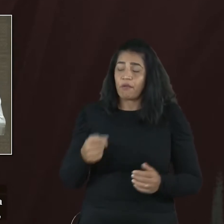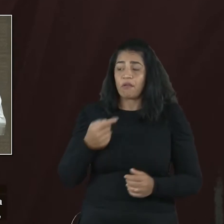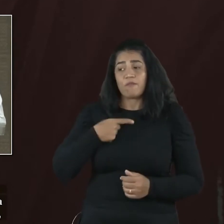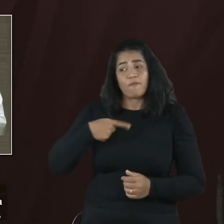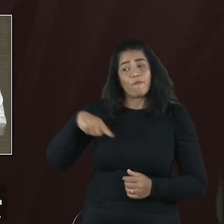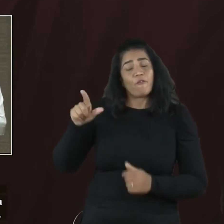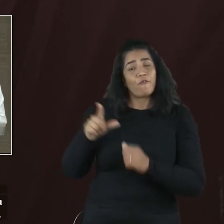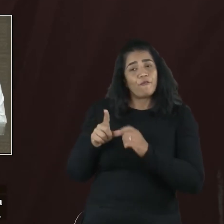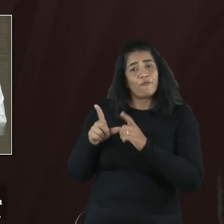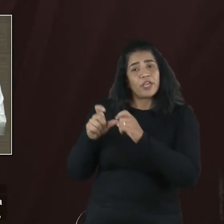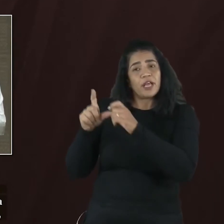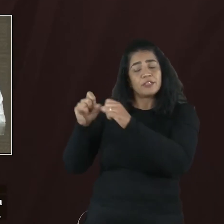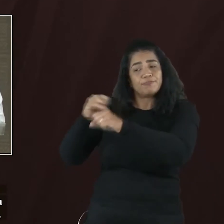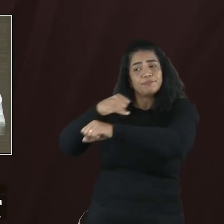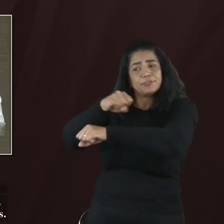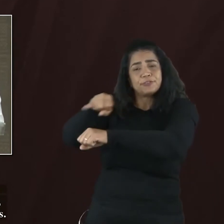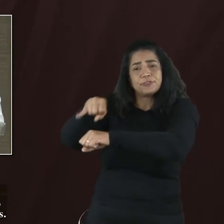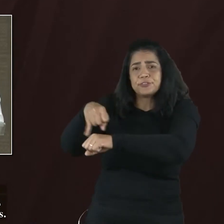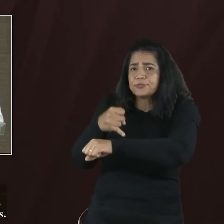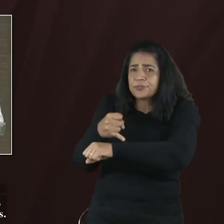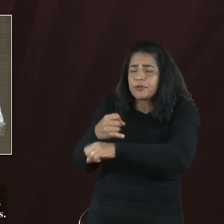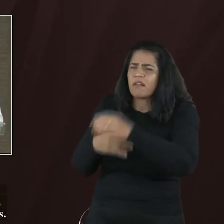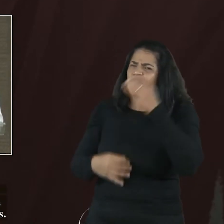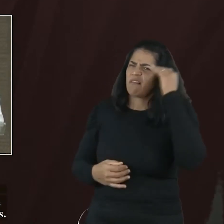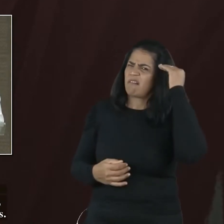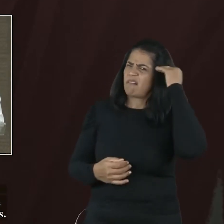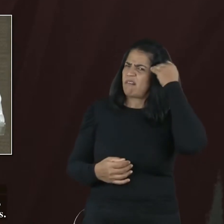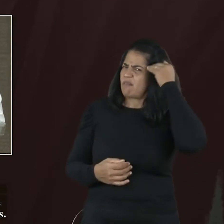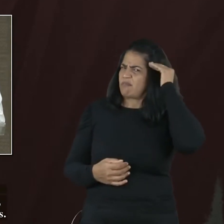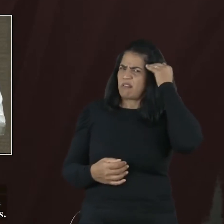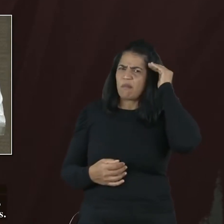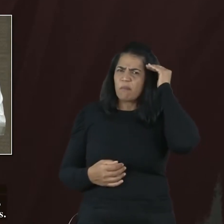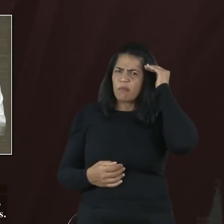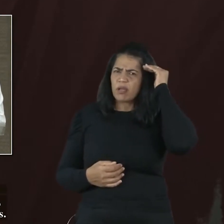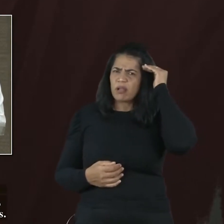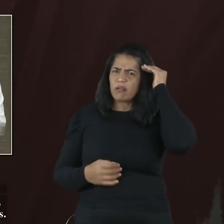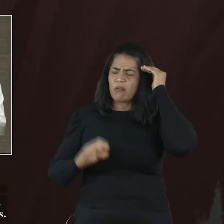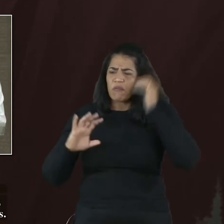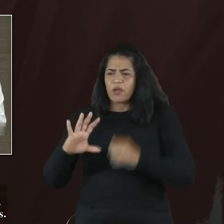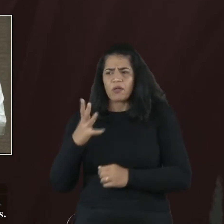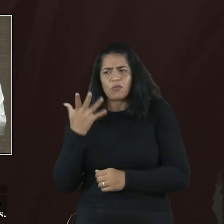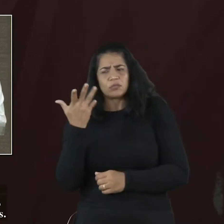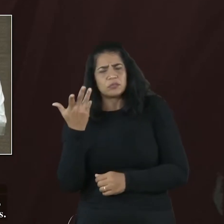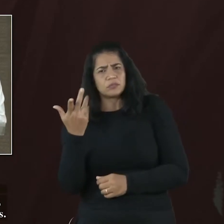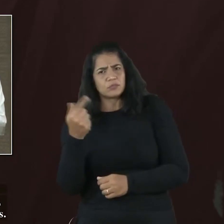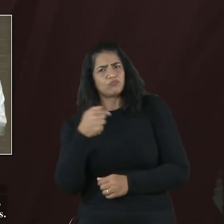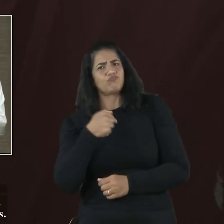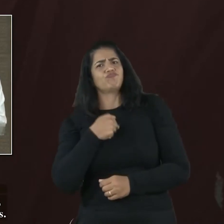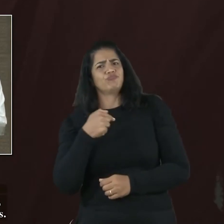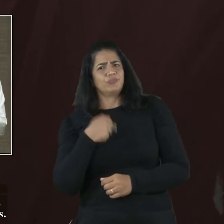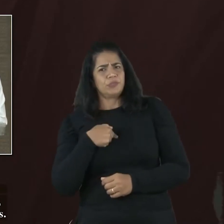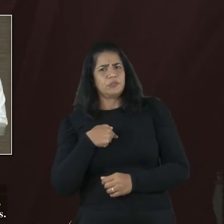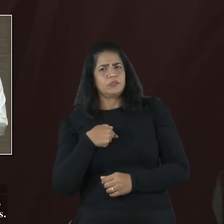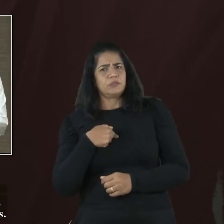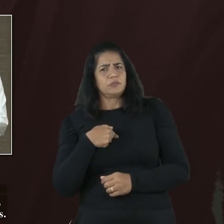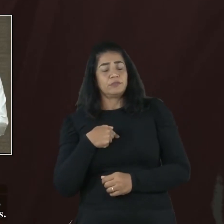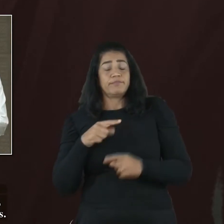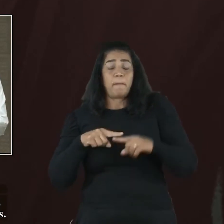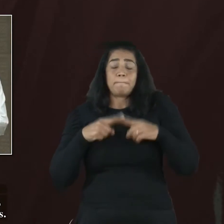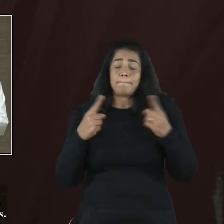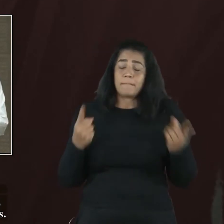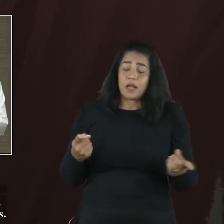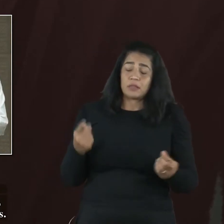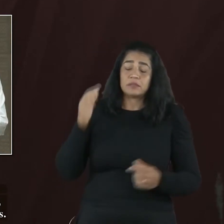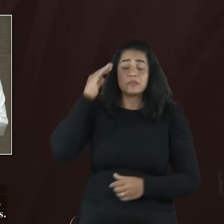me acontecerá, senão, presta bem atenção, senão o Espírito Santo de cidade